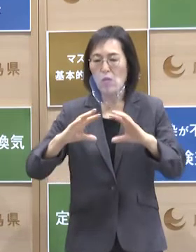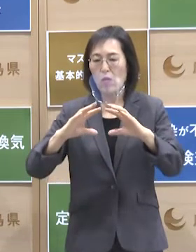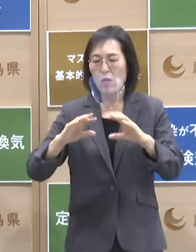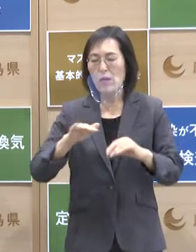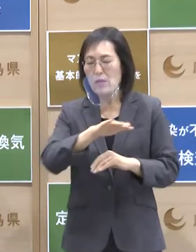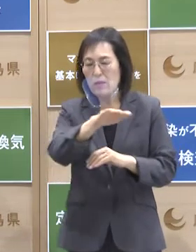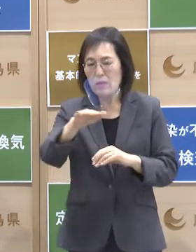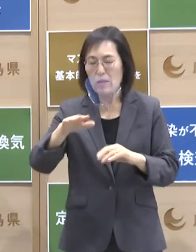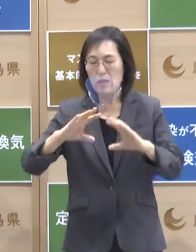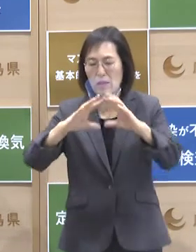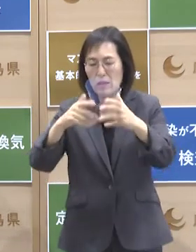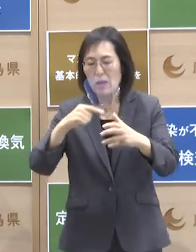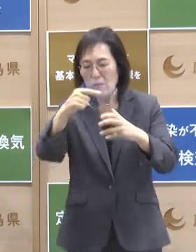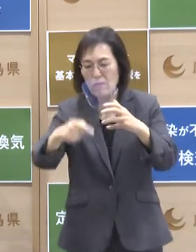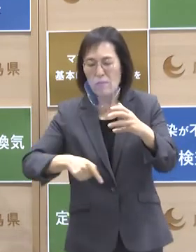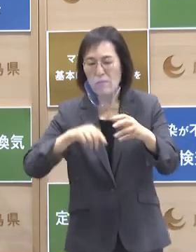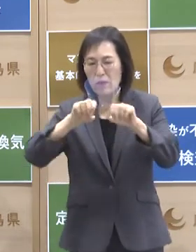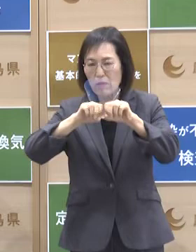ただいていまして、